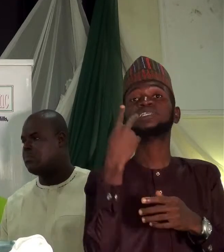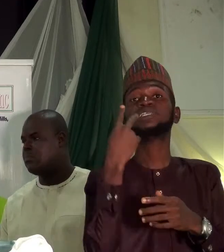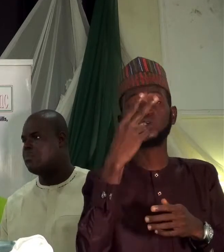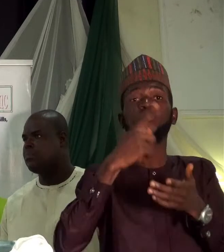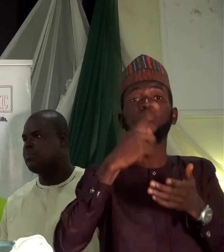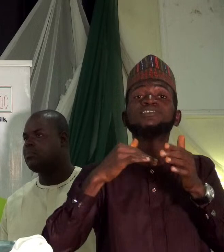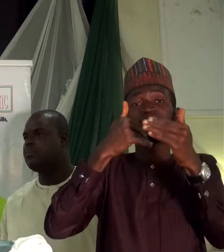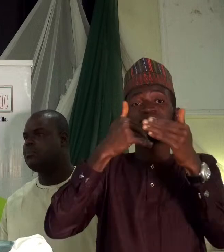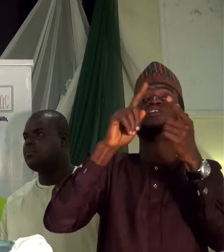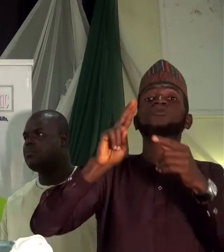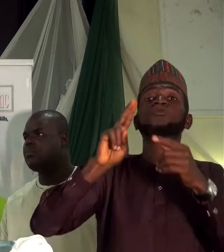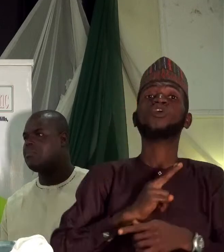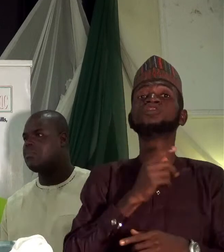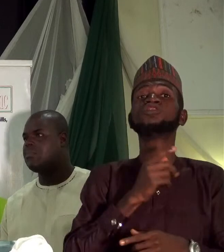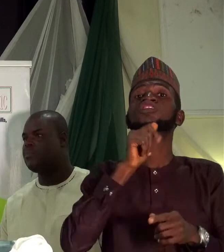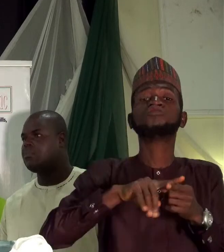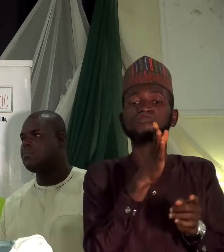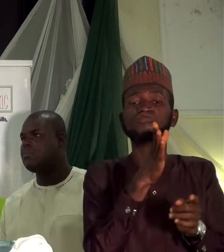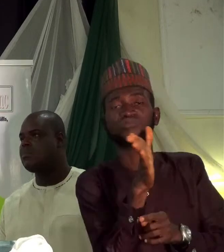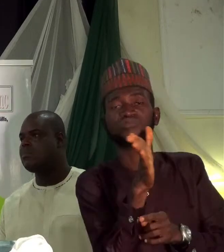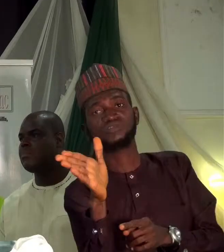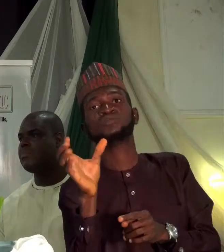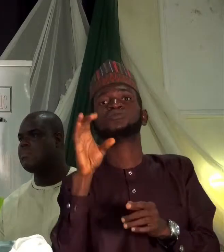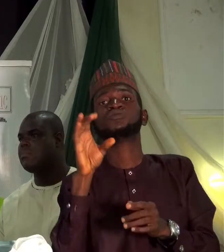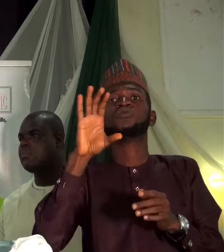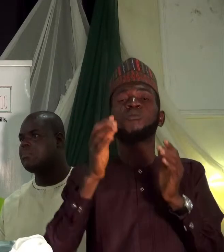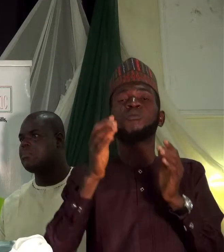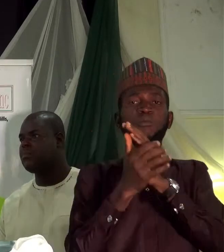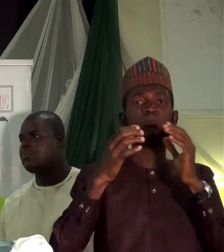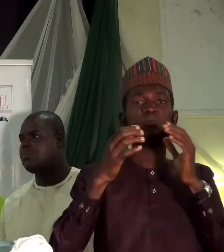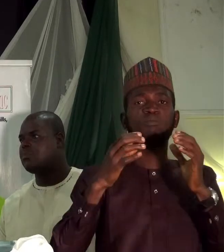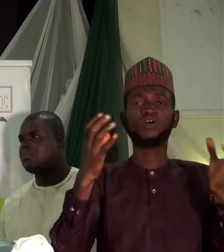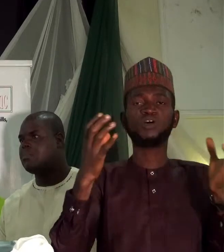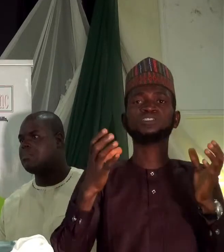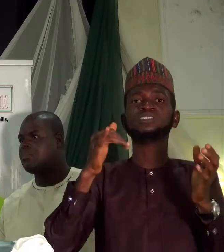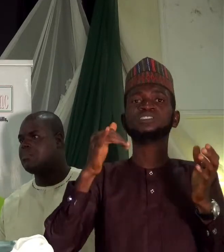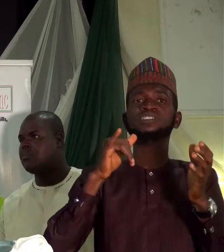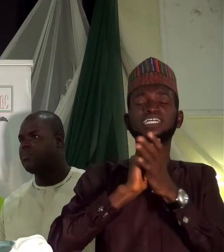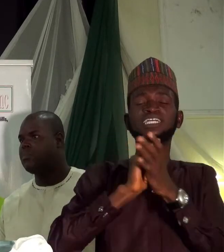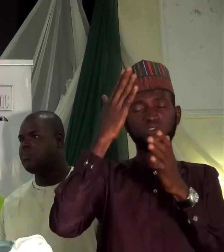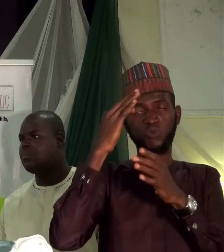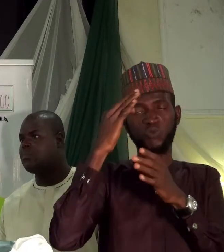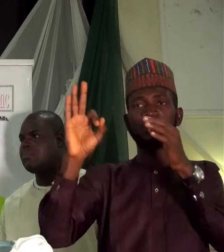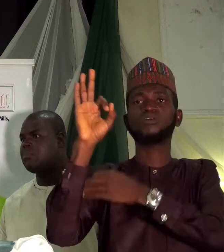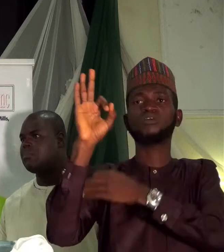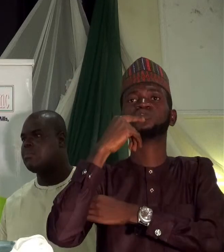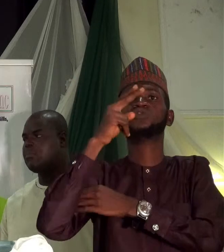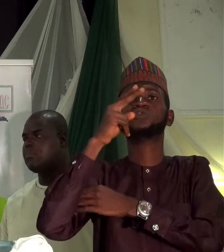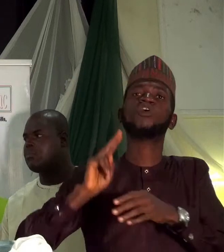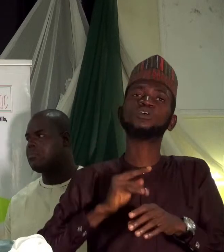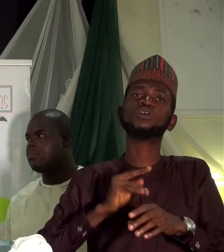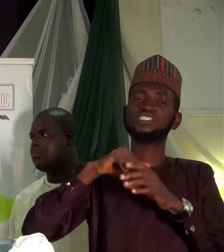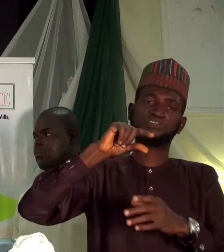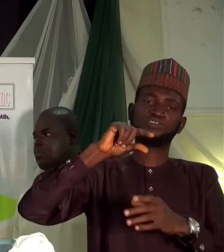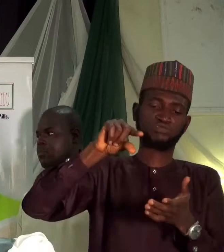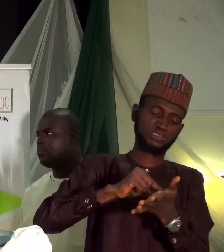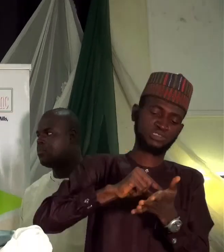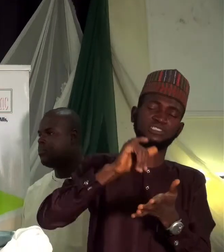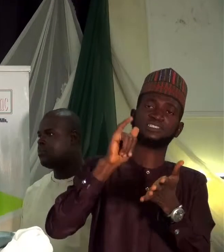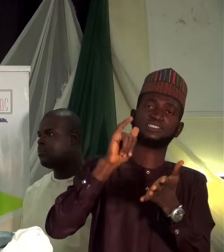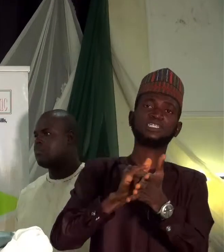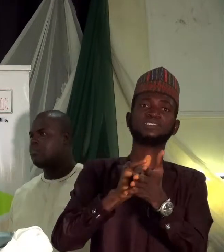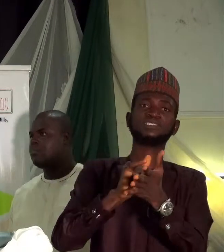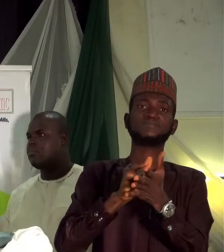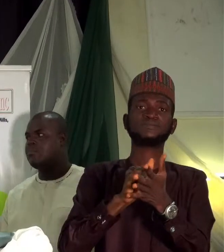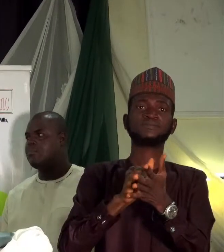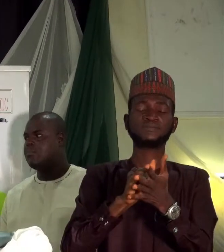Not to digress so much, character is what, and that is where Allah will tell us in the Quran, وَلَقَدْ كَرَّمْنَا بَنِي آدَمَ